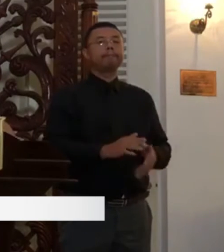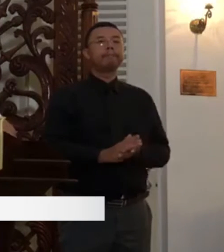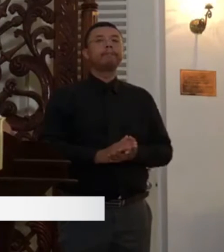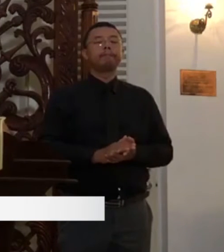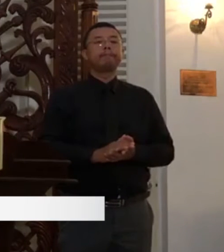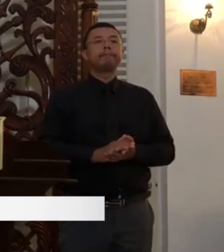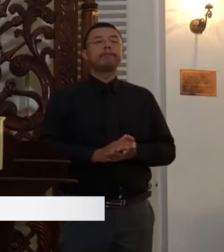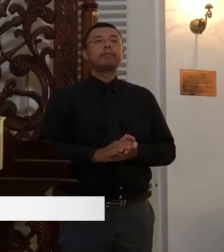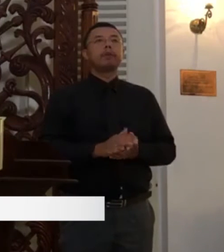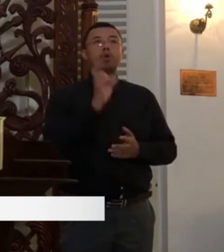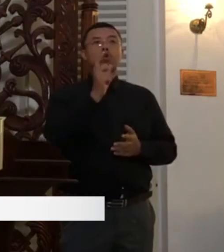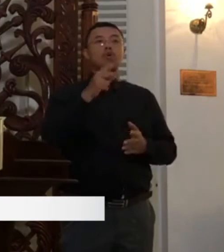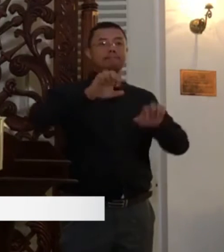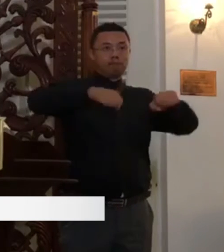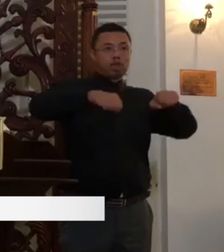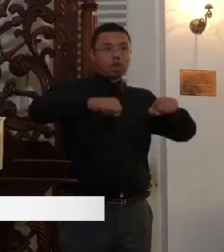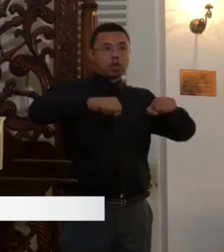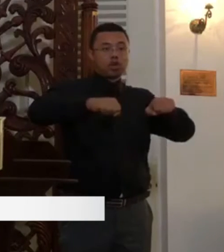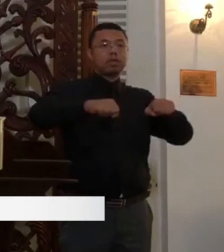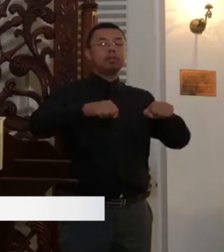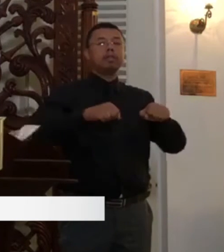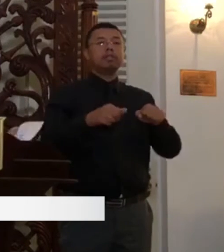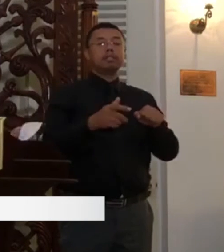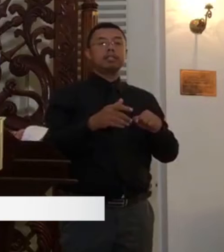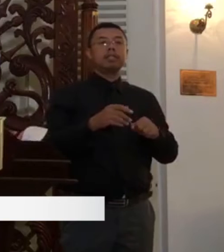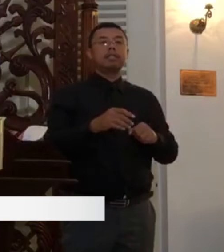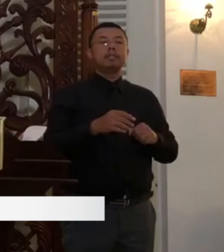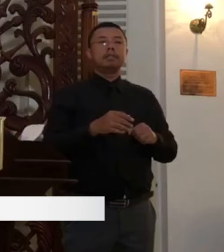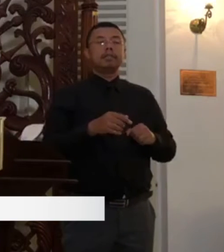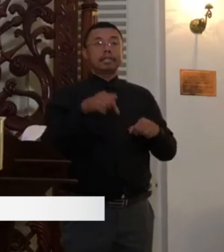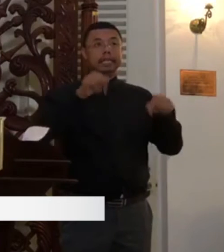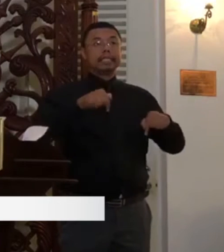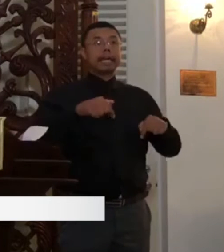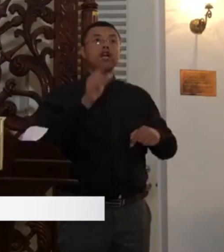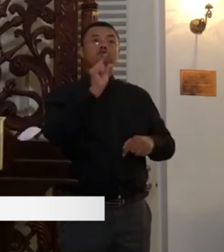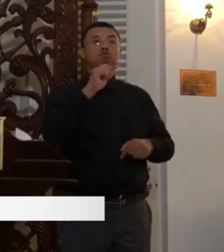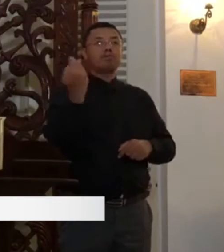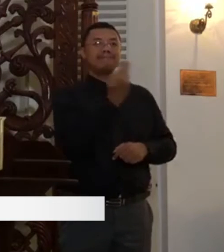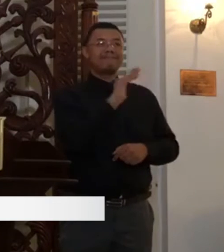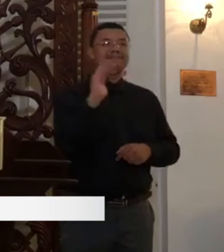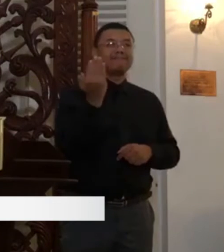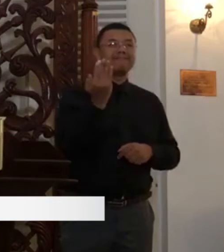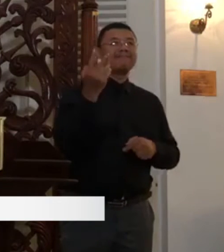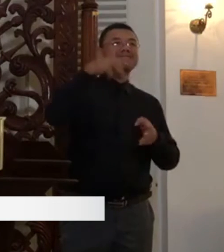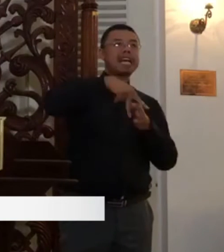Adapun kendaraan roda 2 sebagai jasa pengantaran,